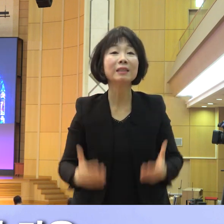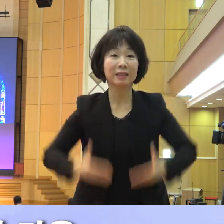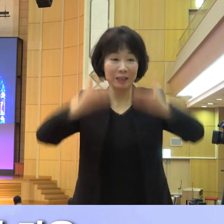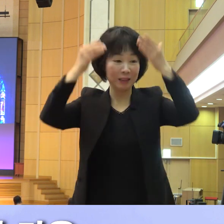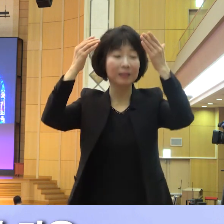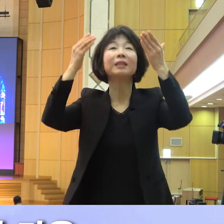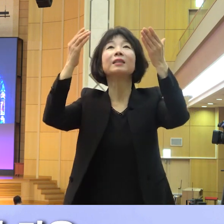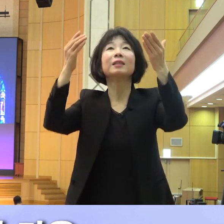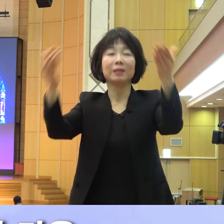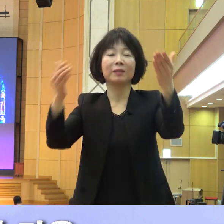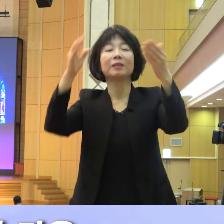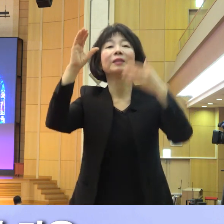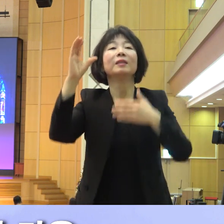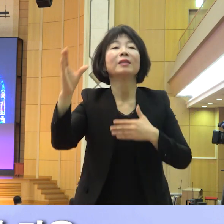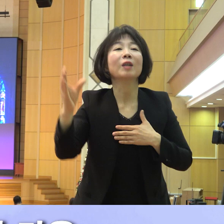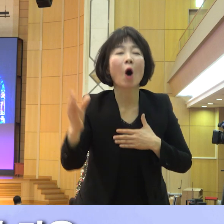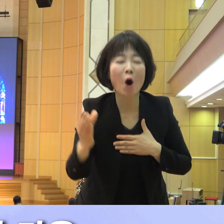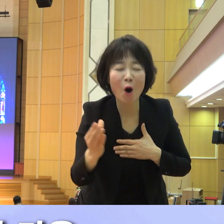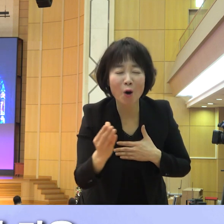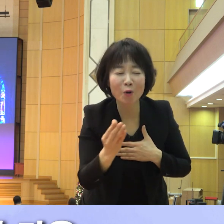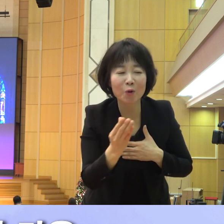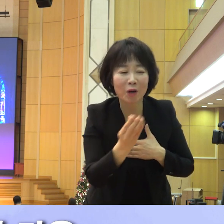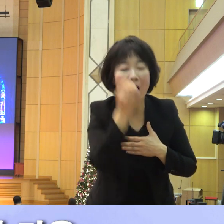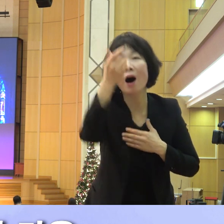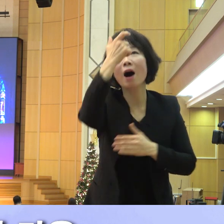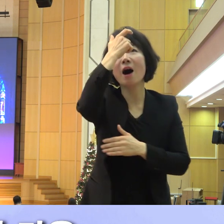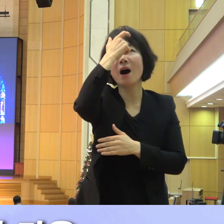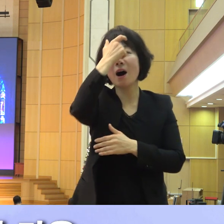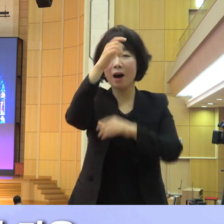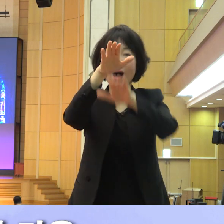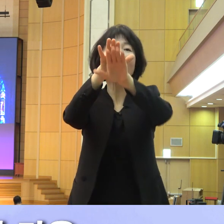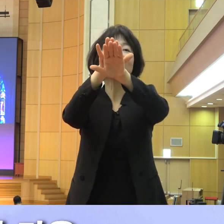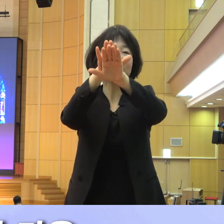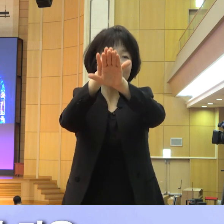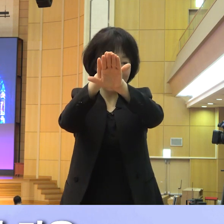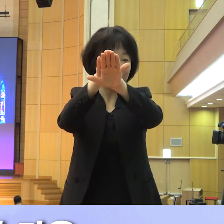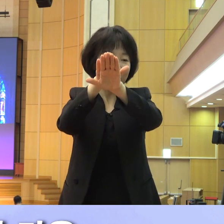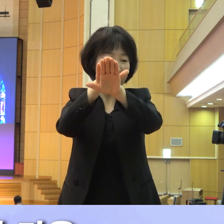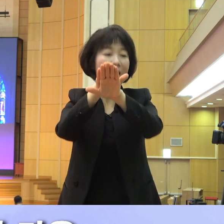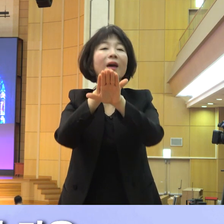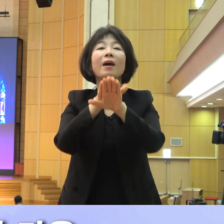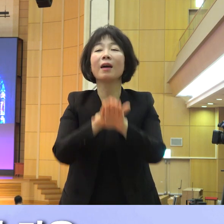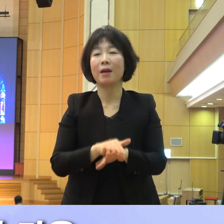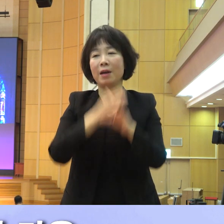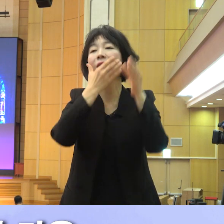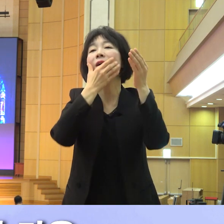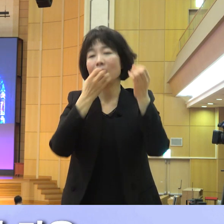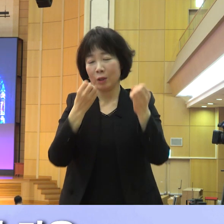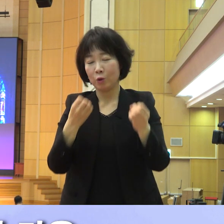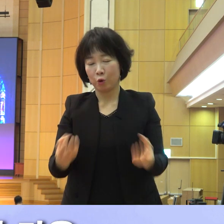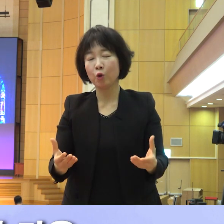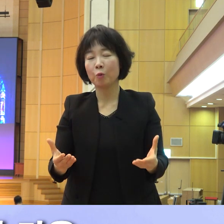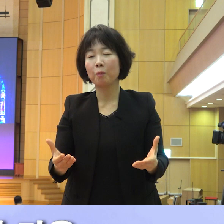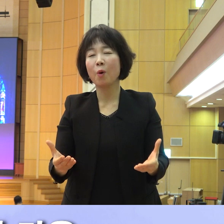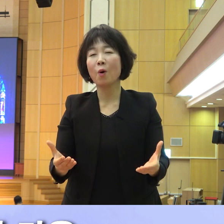오늘 드리는 거룩한 예배